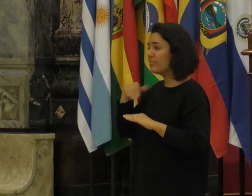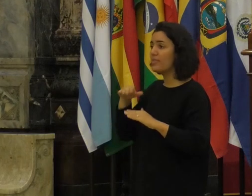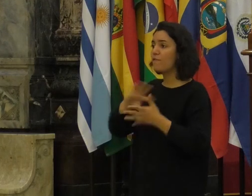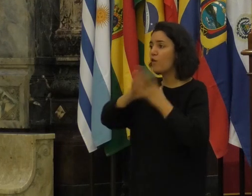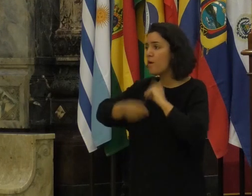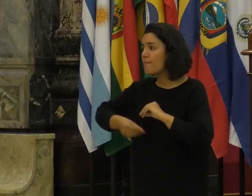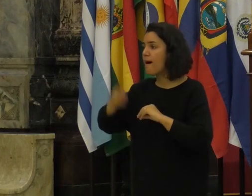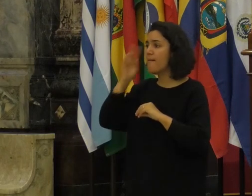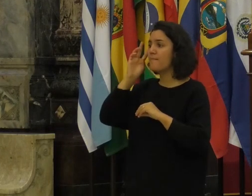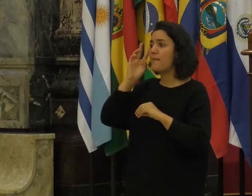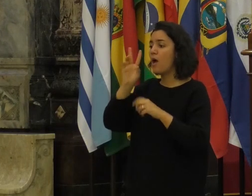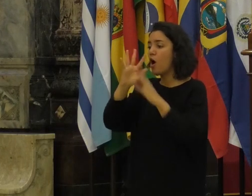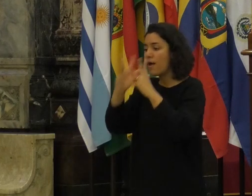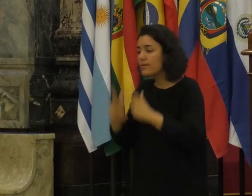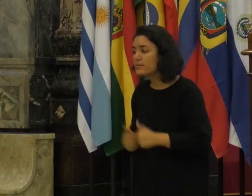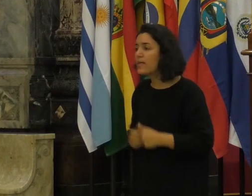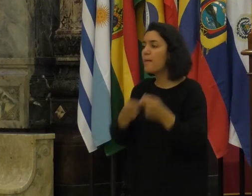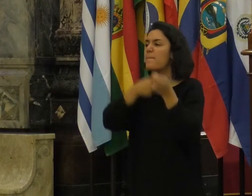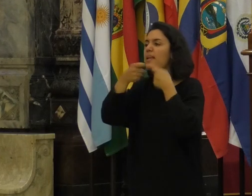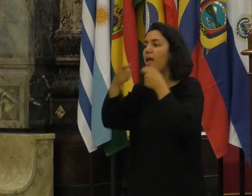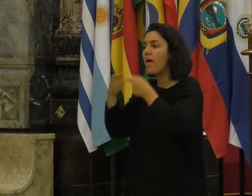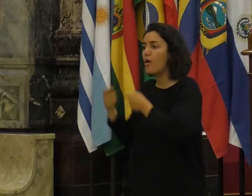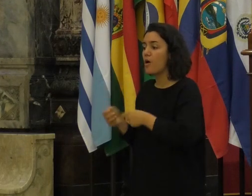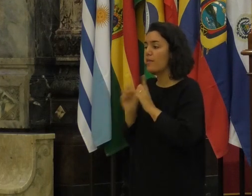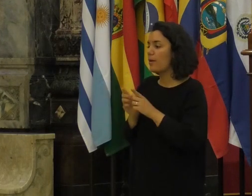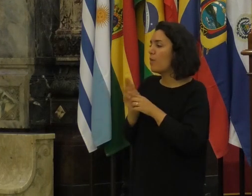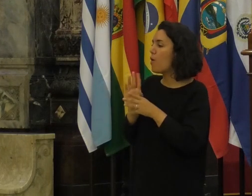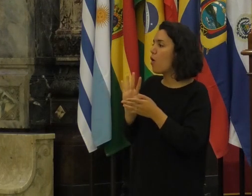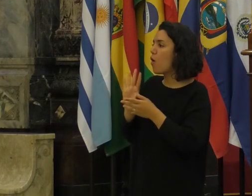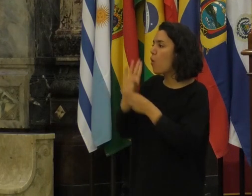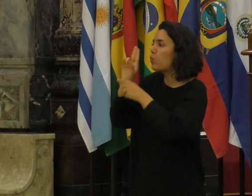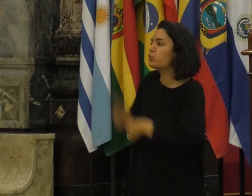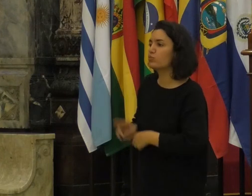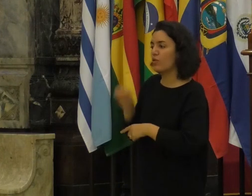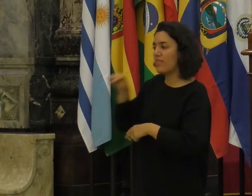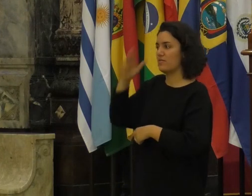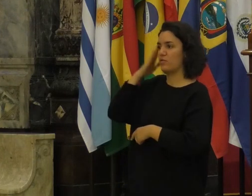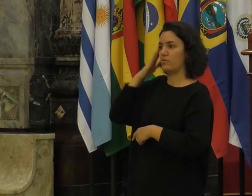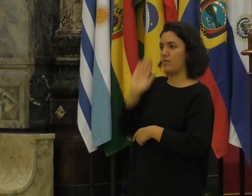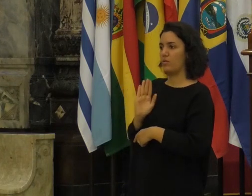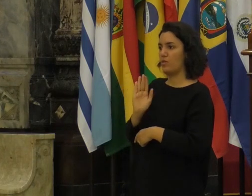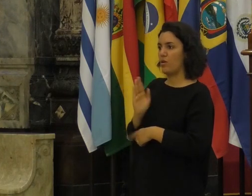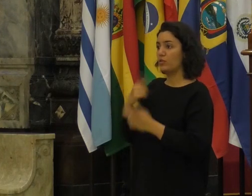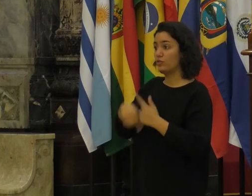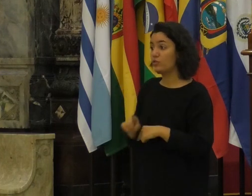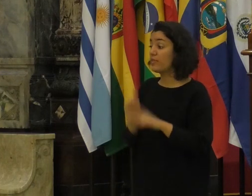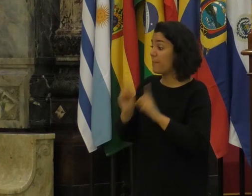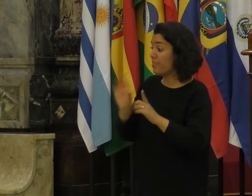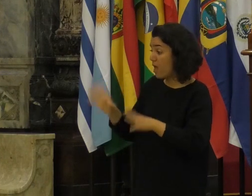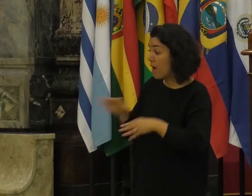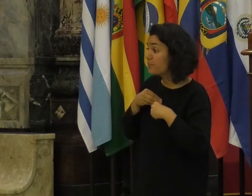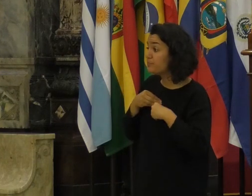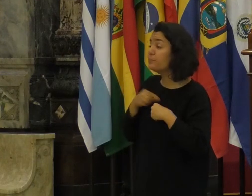mercantilistas de uso de buena parte del mismo, es decir, de conocimiento, así como de apropiación